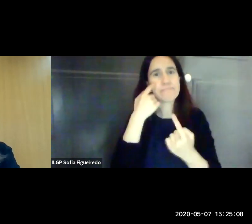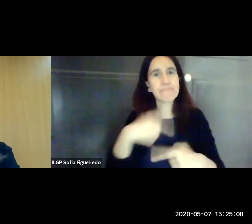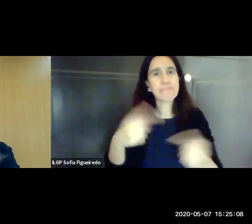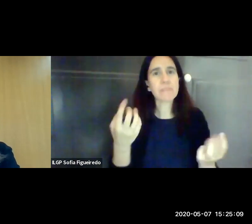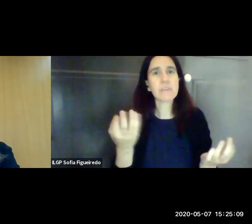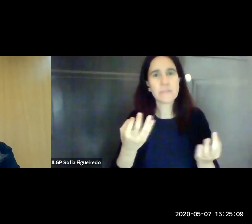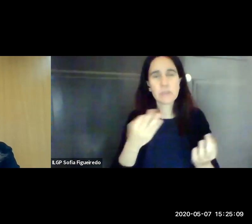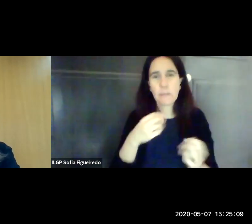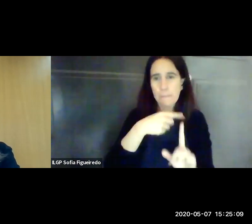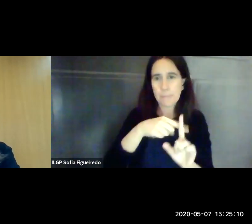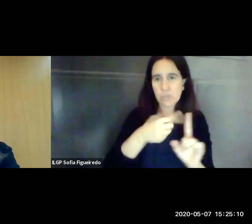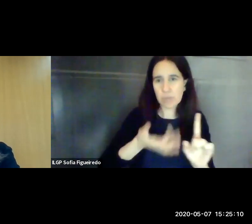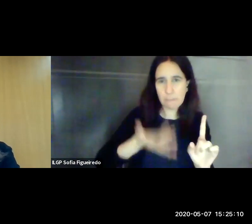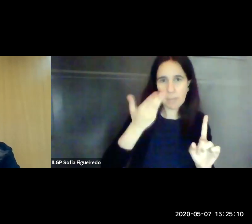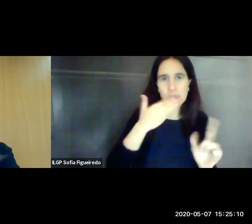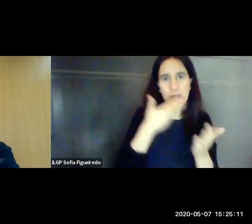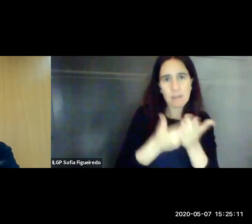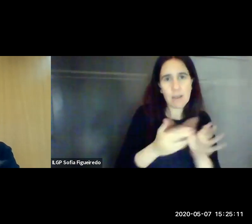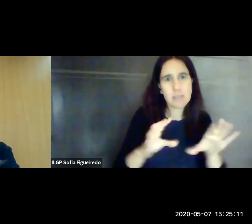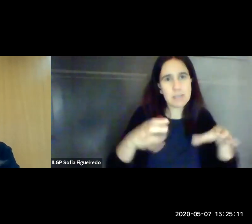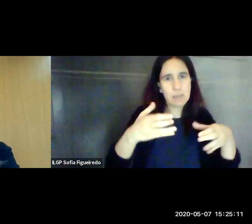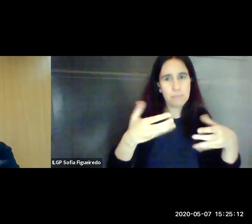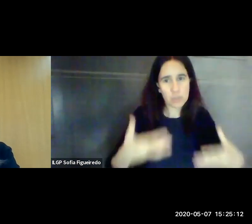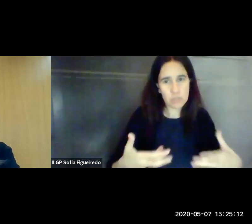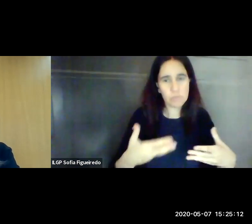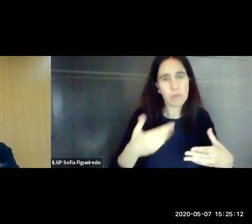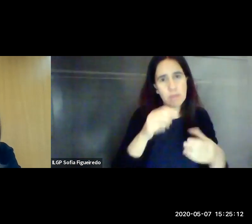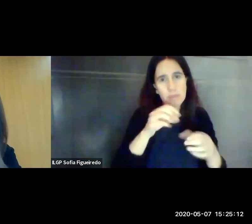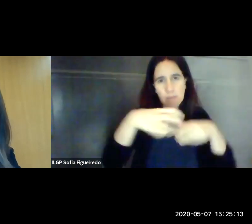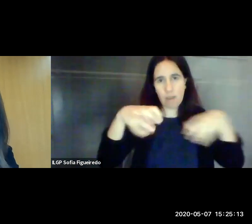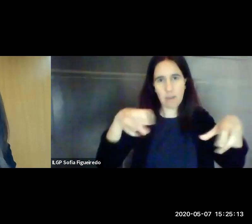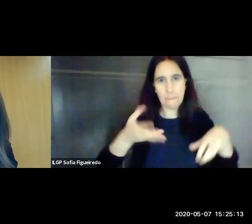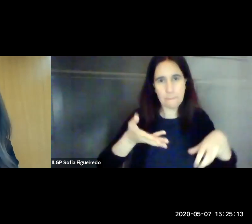uma mais-valia às equipas que estão neste momento mais dispersas.